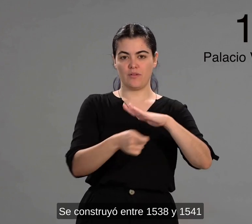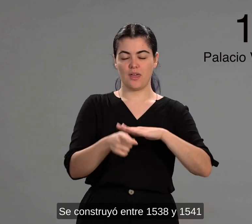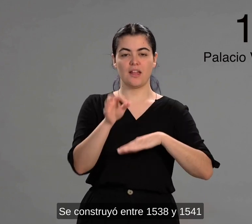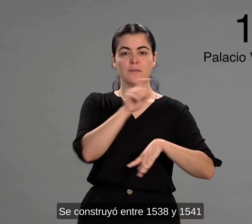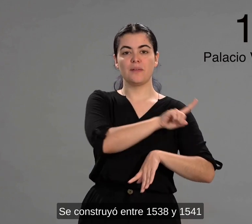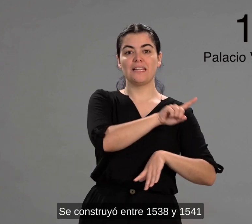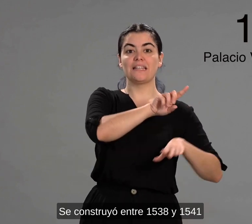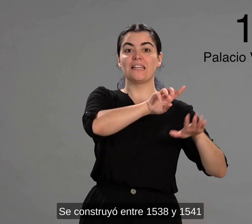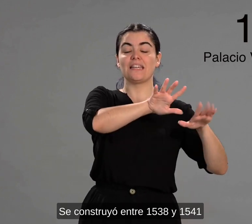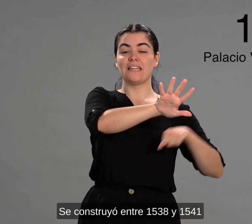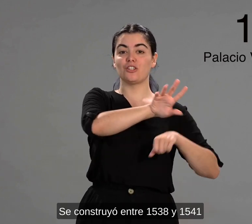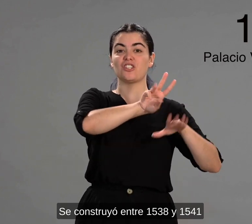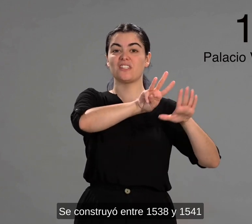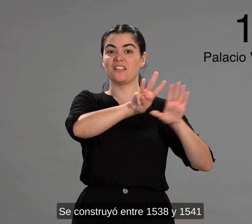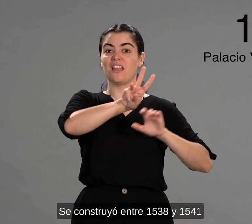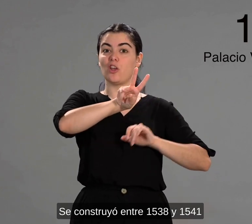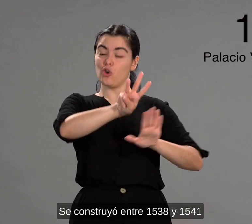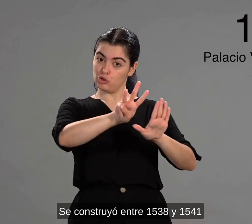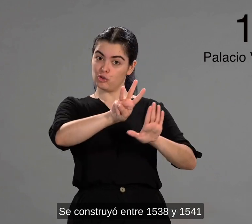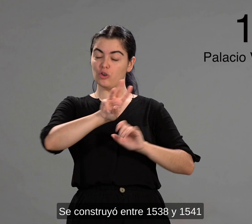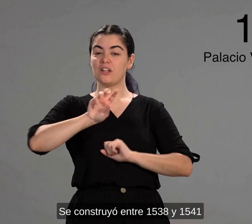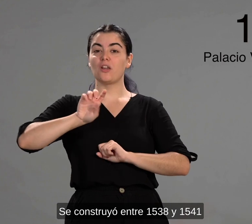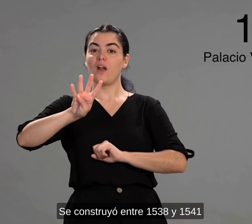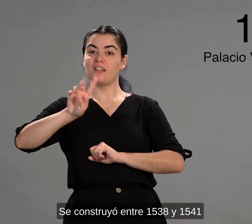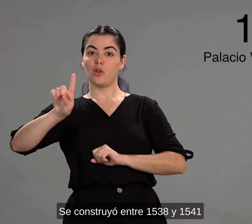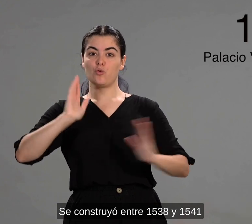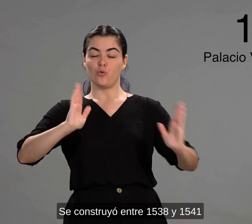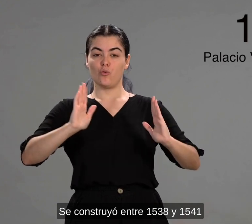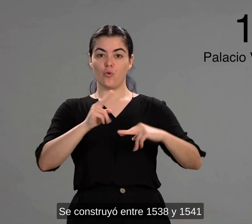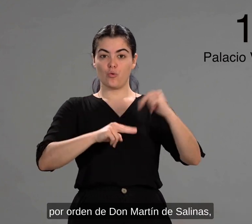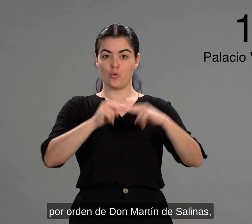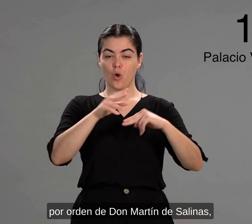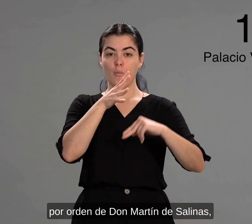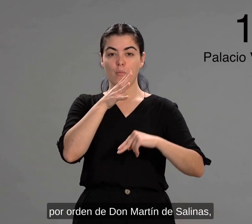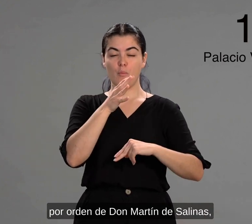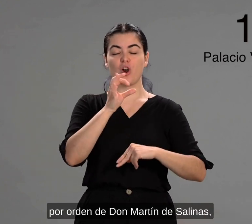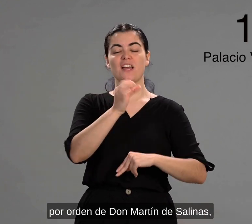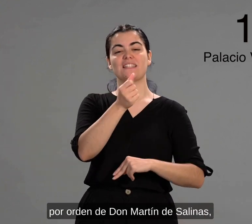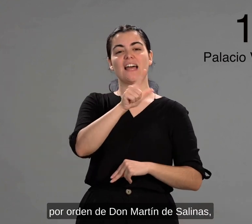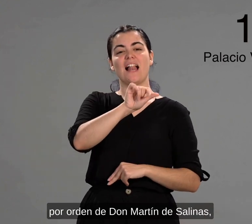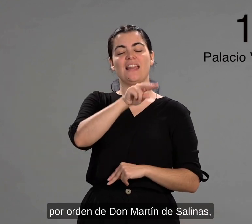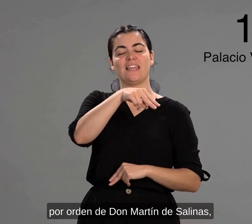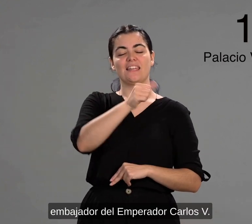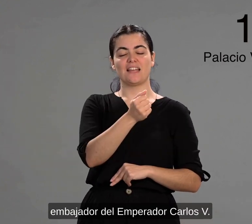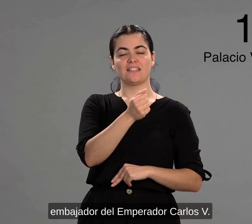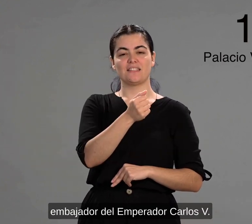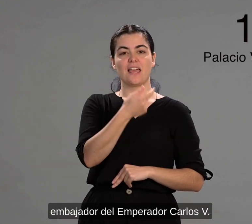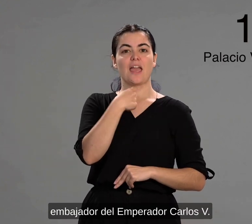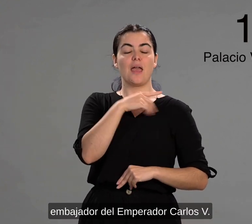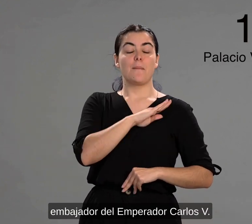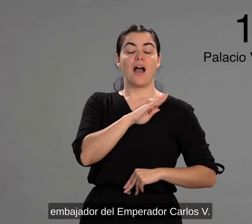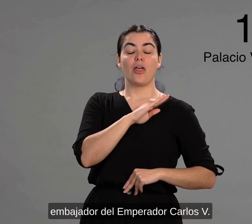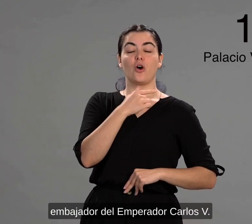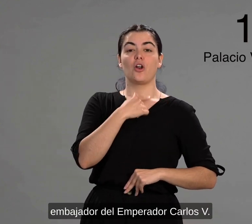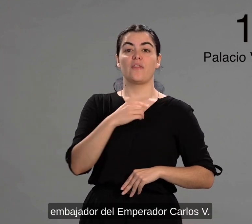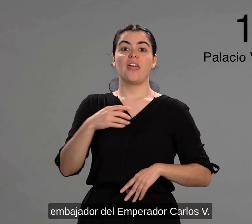construyó entre 1538 y 1541 por orden de don Martín de Salinas, embajador del emperador Carlos V.